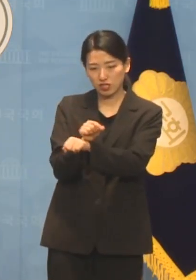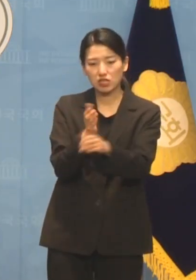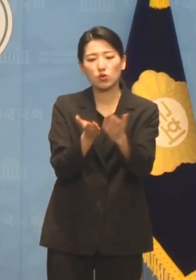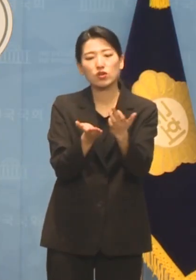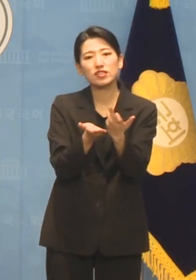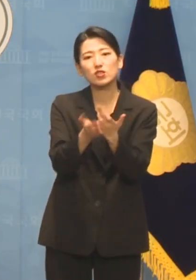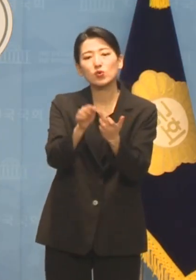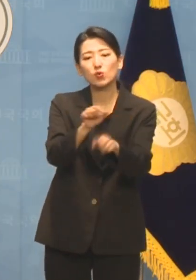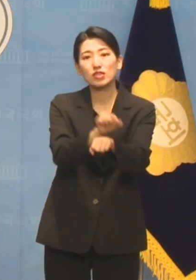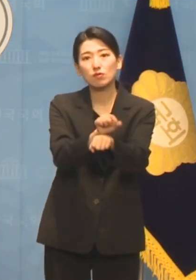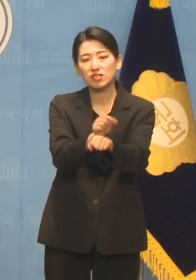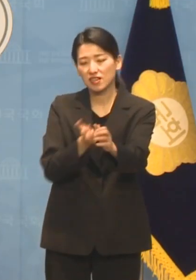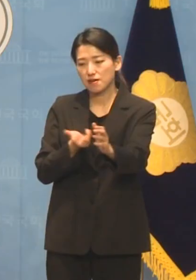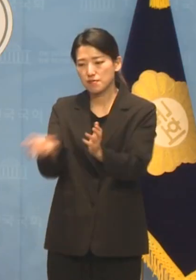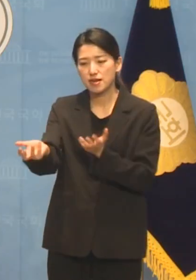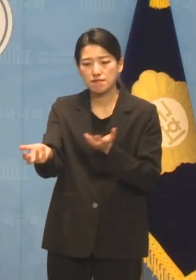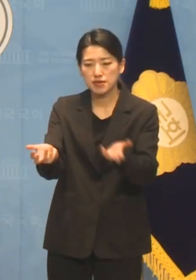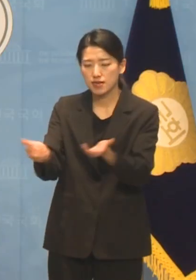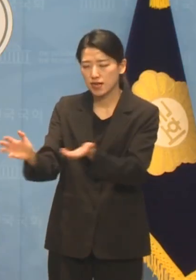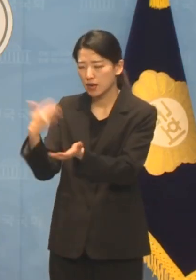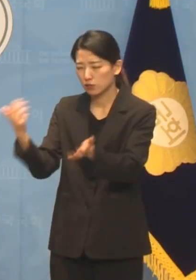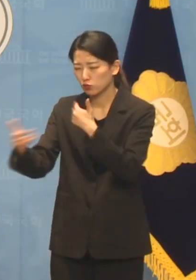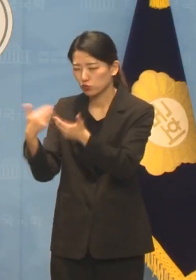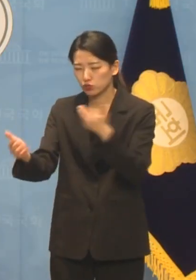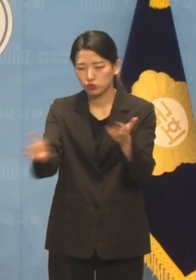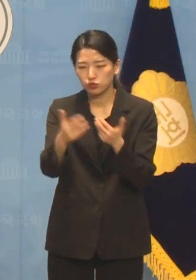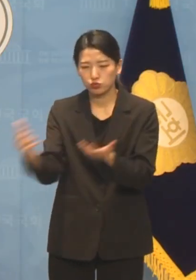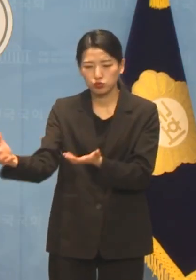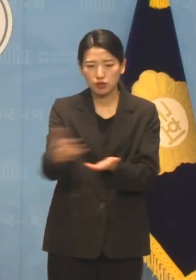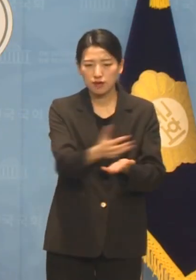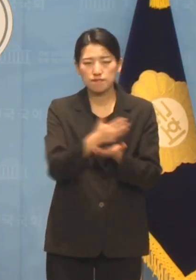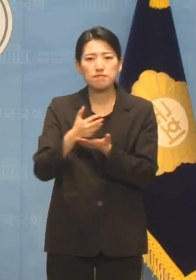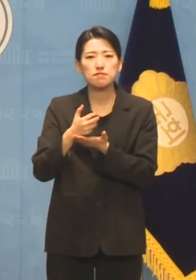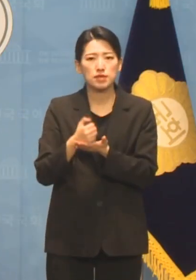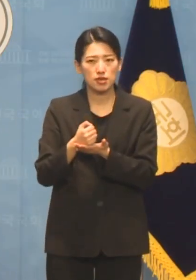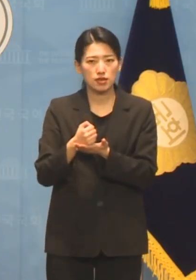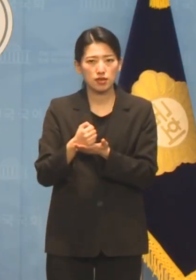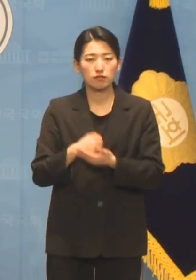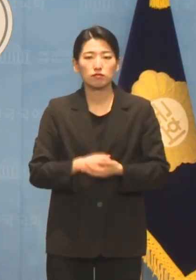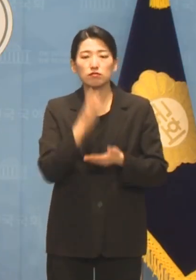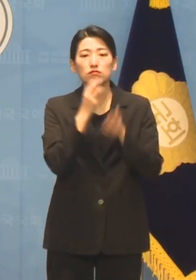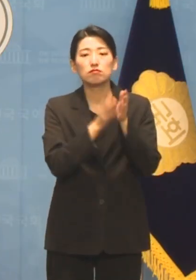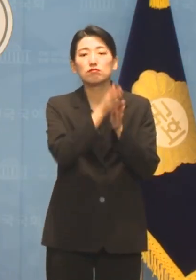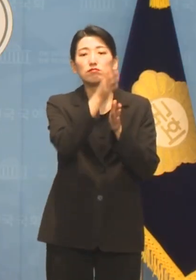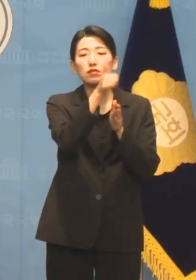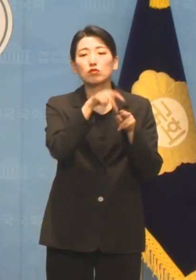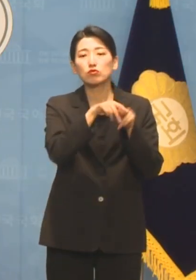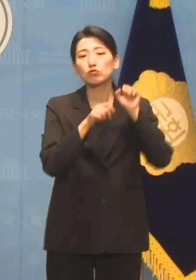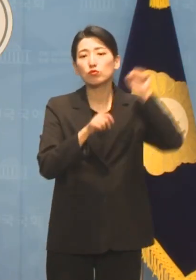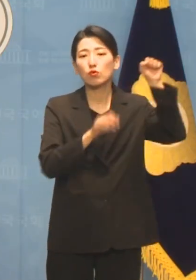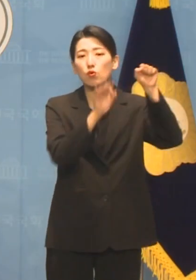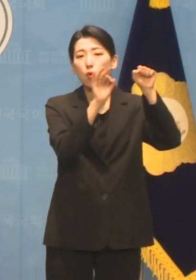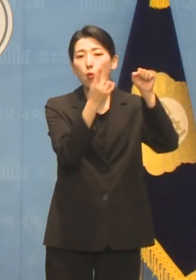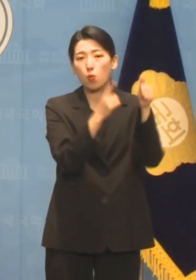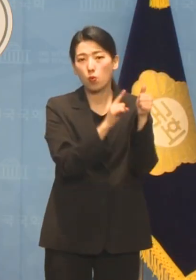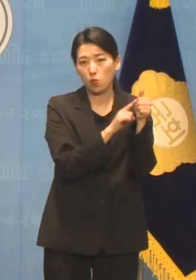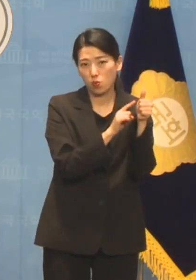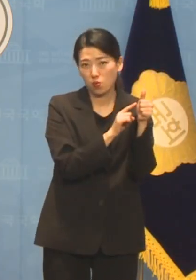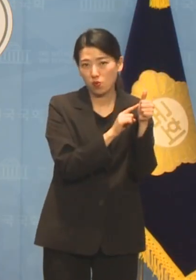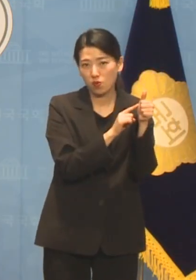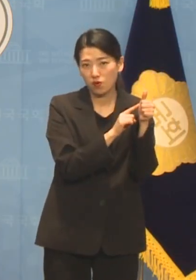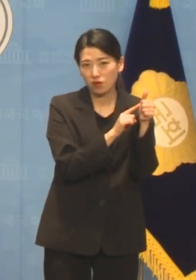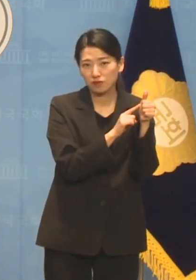제주시 이 사무실을 압수수색했습니다. 이는 2021년 서울시장 보궐선거 당시 후보였던 오 시장의 13차례에